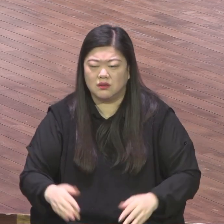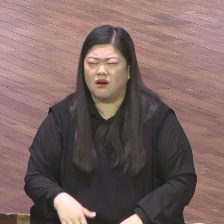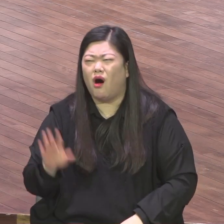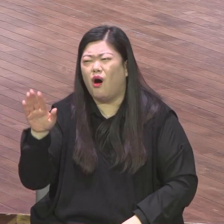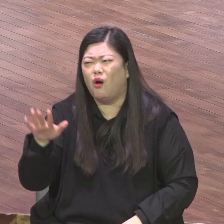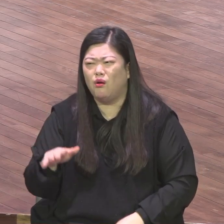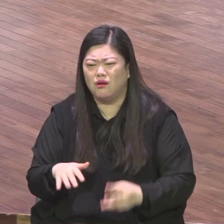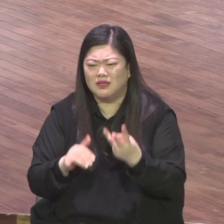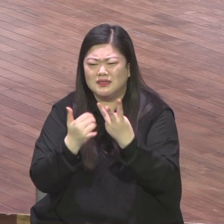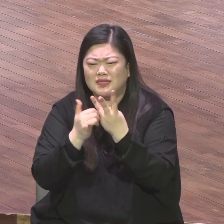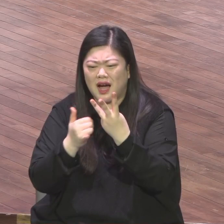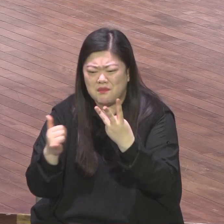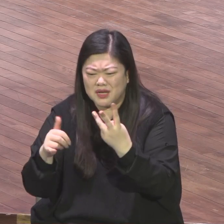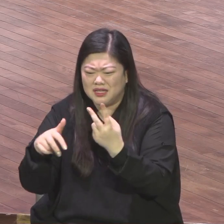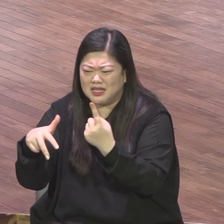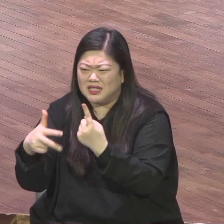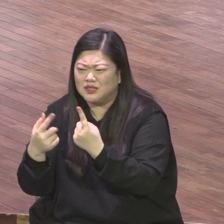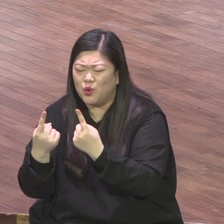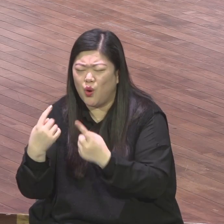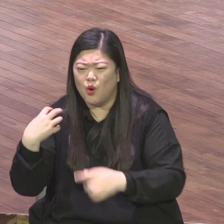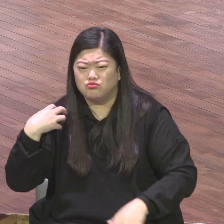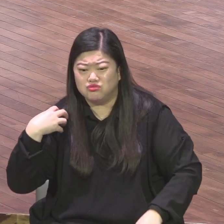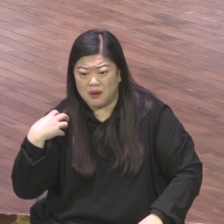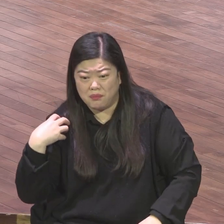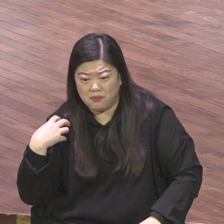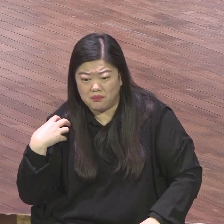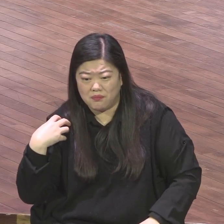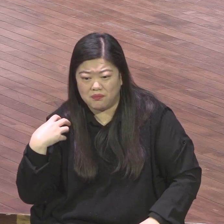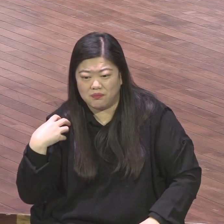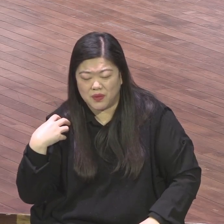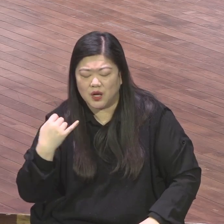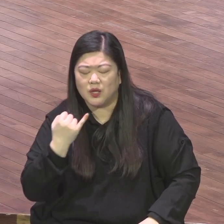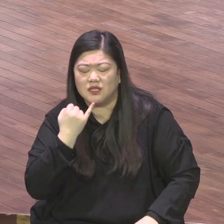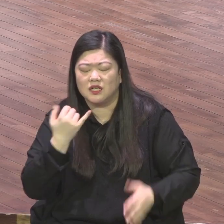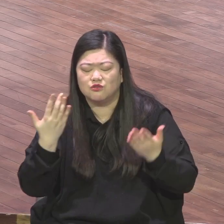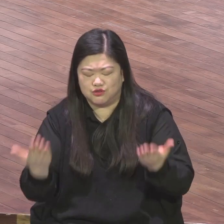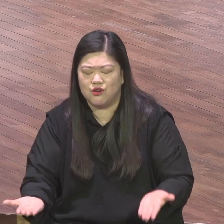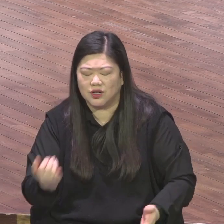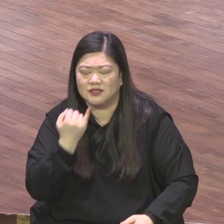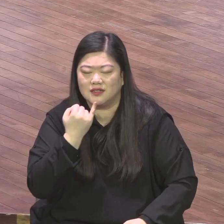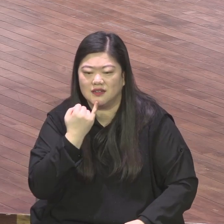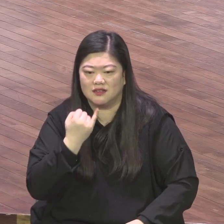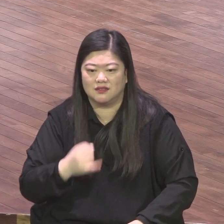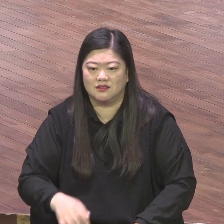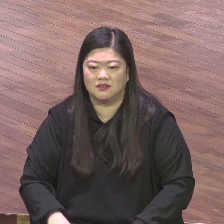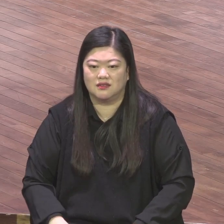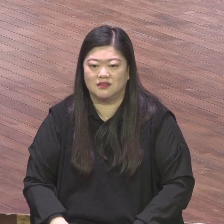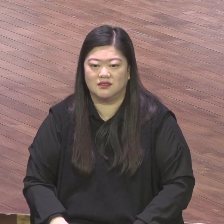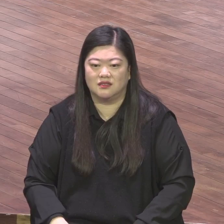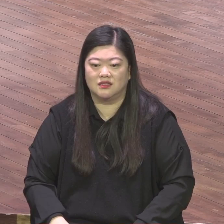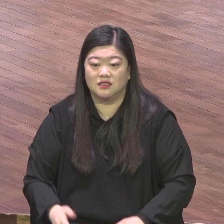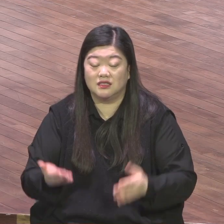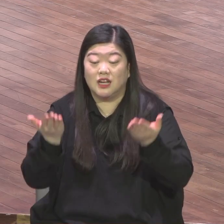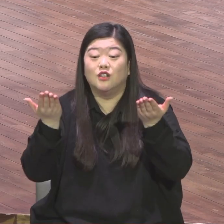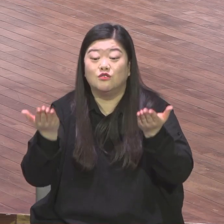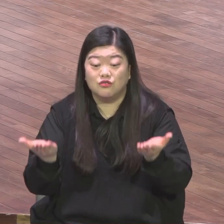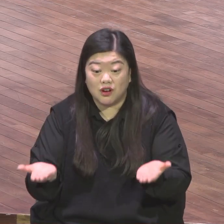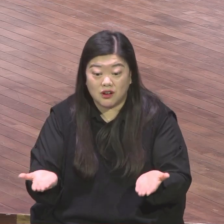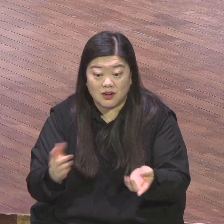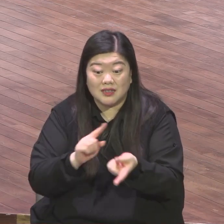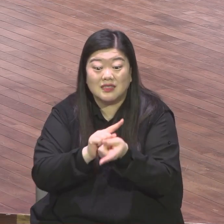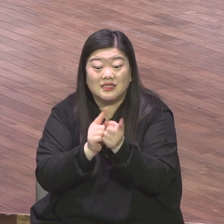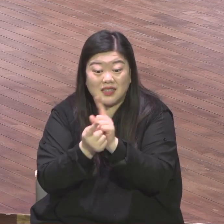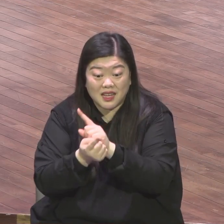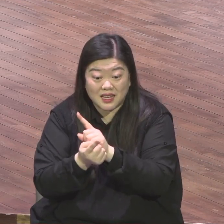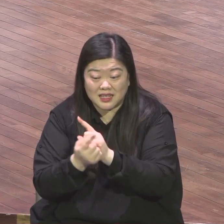너무 힘들어 나 부담스러워 하지 마세요. 그런 분들 하지 마시고 기도굴에 들어가서 기도하세요. 하나님 뭐 교회가